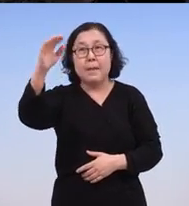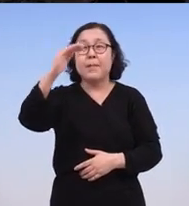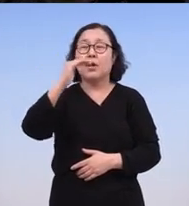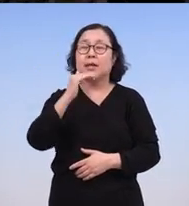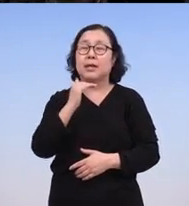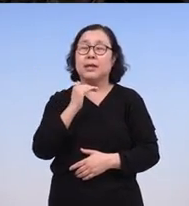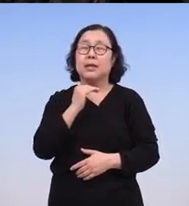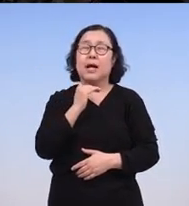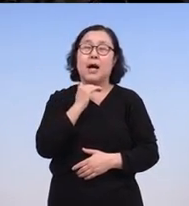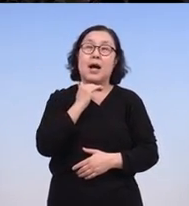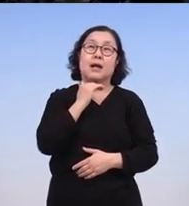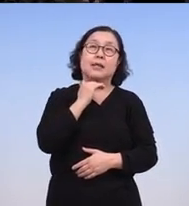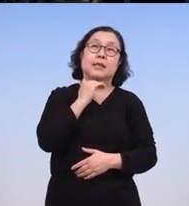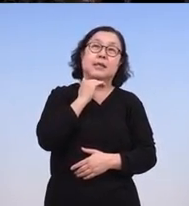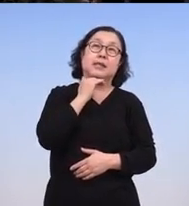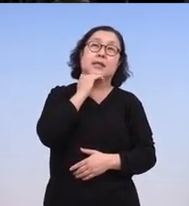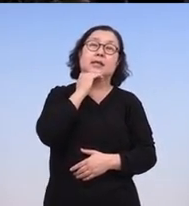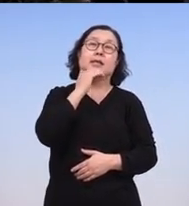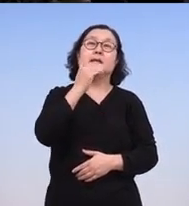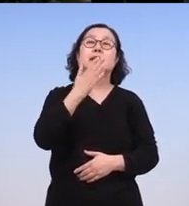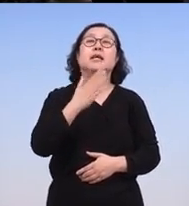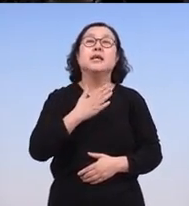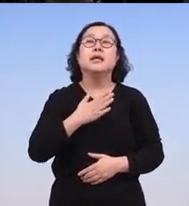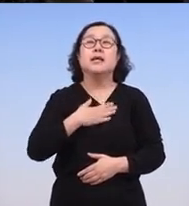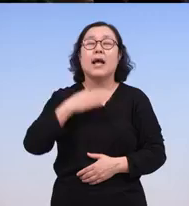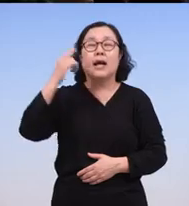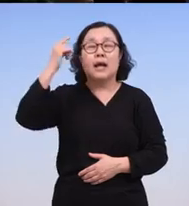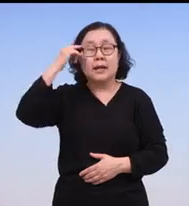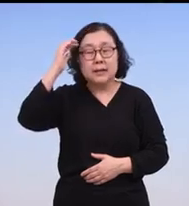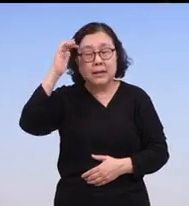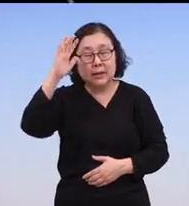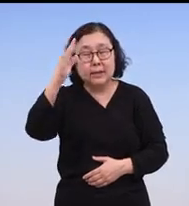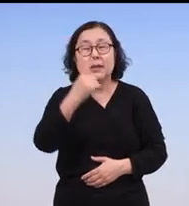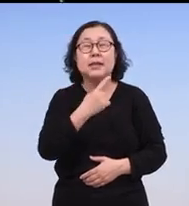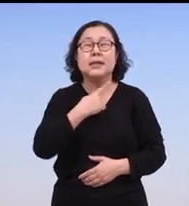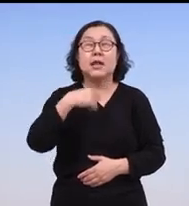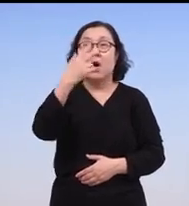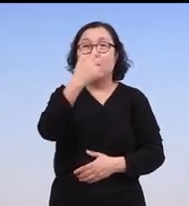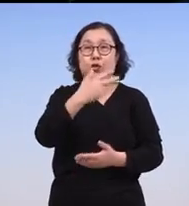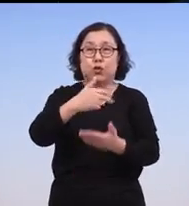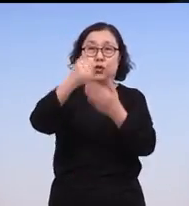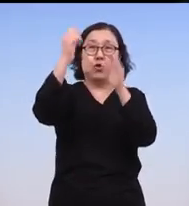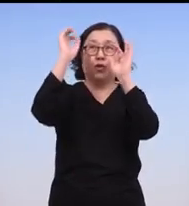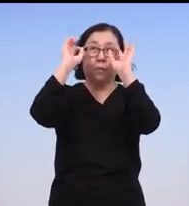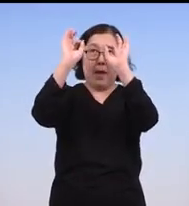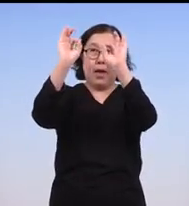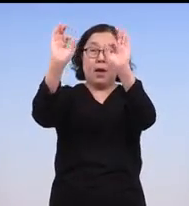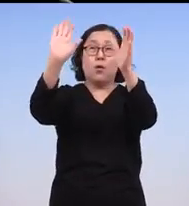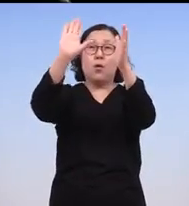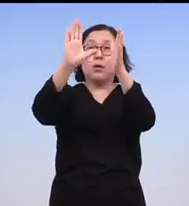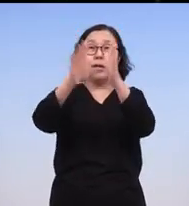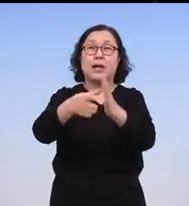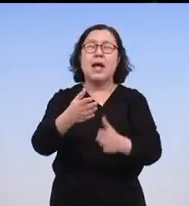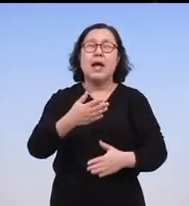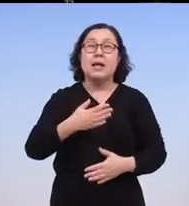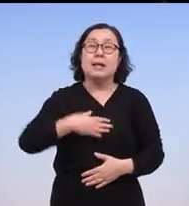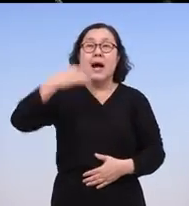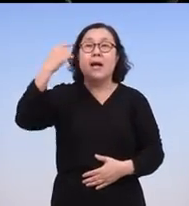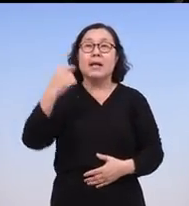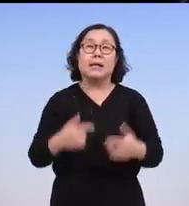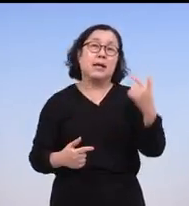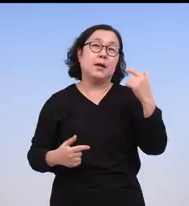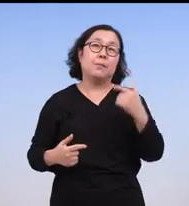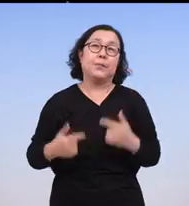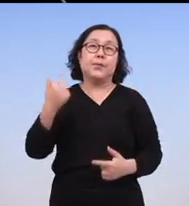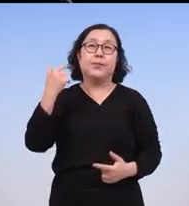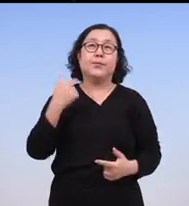날 사모하며 기다리 내가 그리던 주를 배울 때 그리던 주를